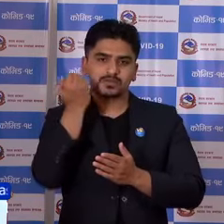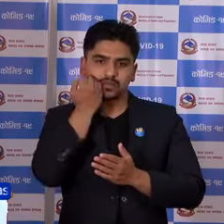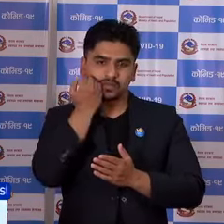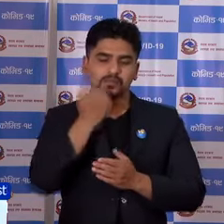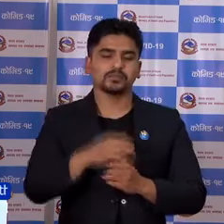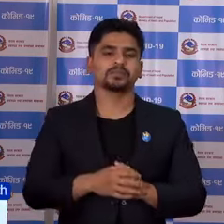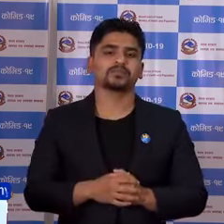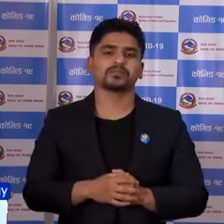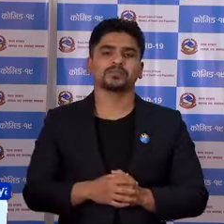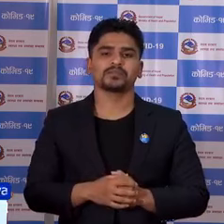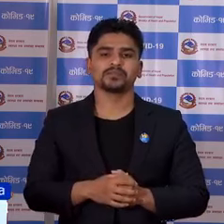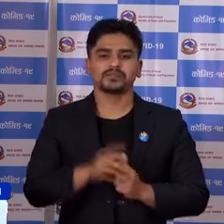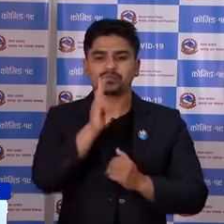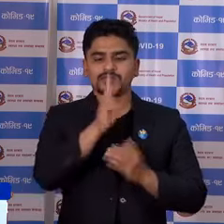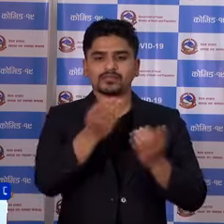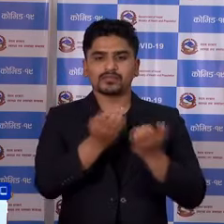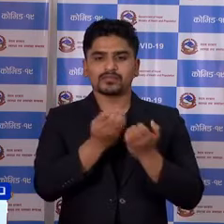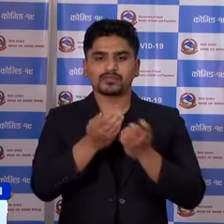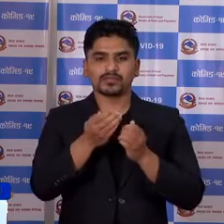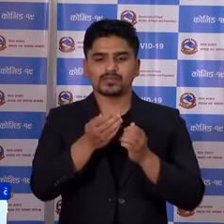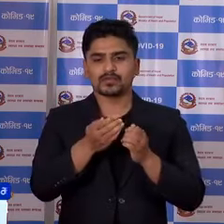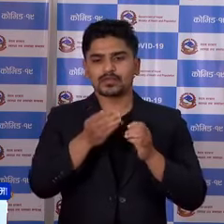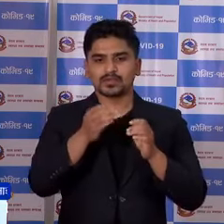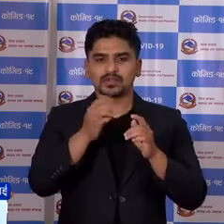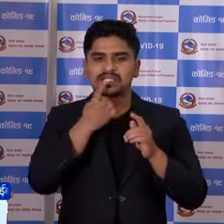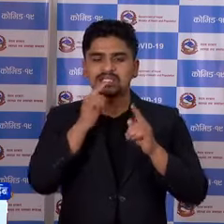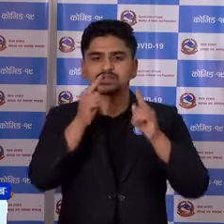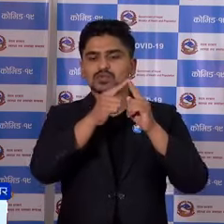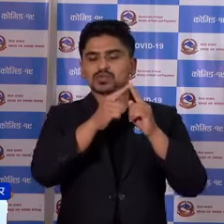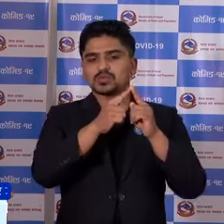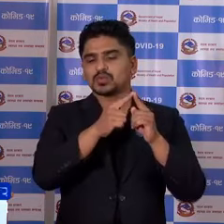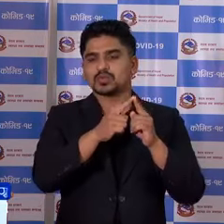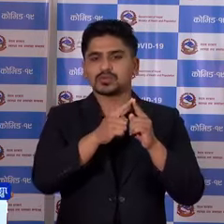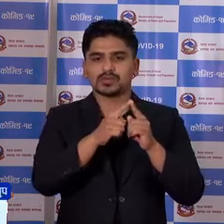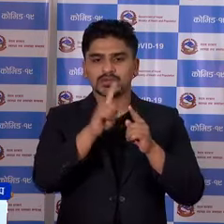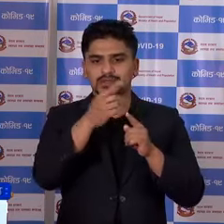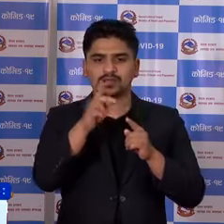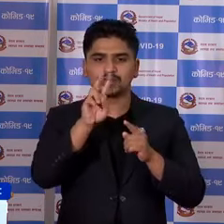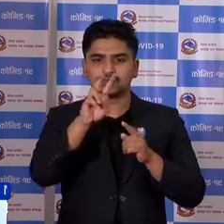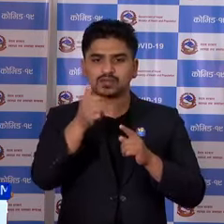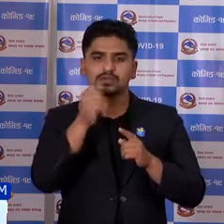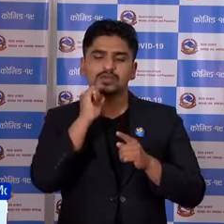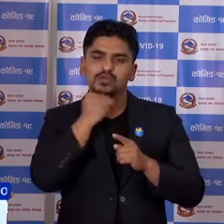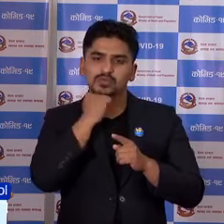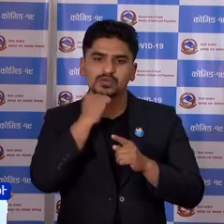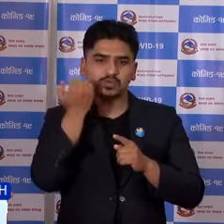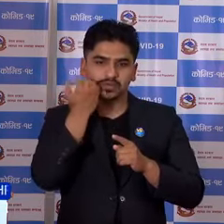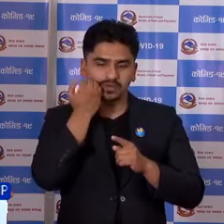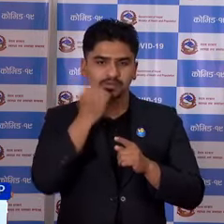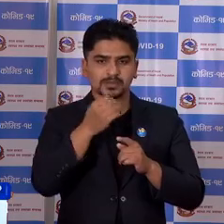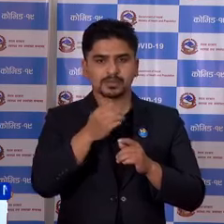हुनुहुन्छ। त्यसै गरी सोलुखुम्बुका 1 जना 26 वर्षीय पुरुष हुनुहुन्छ, बझाङका